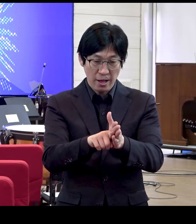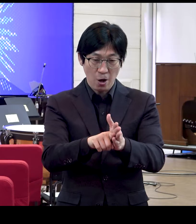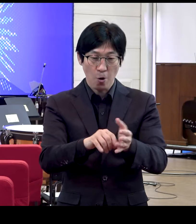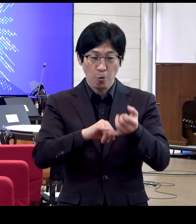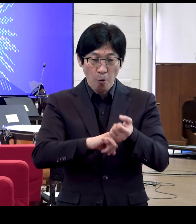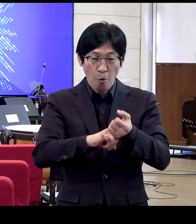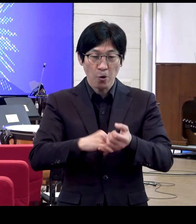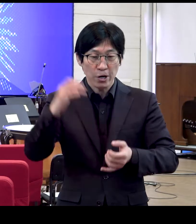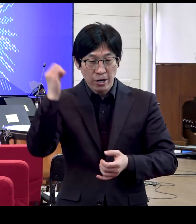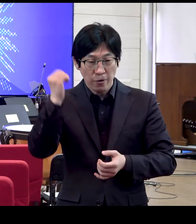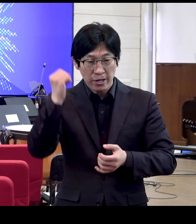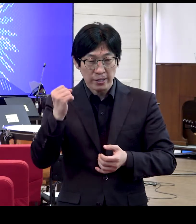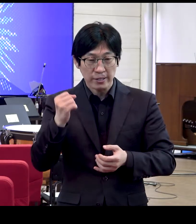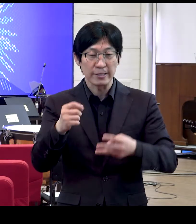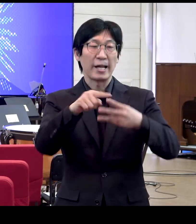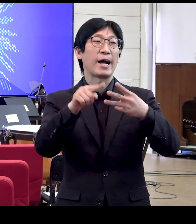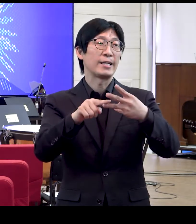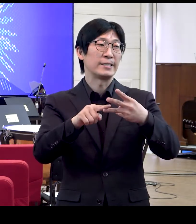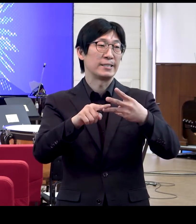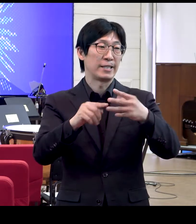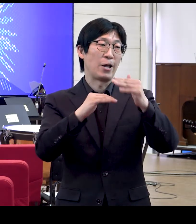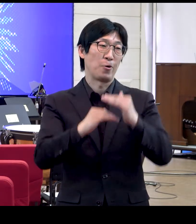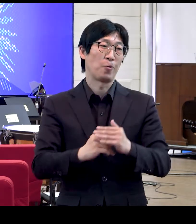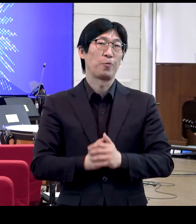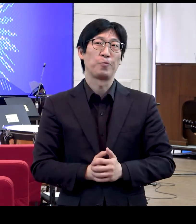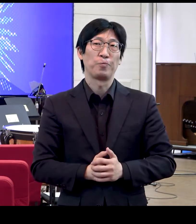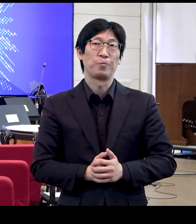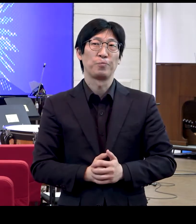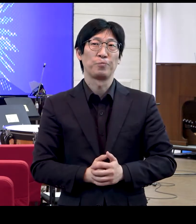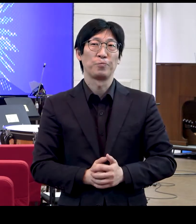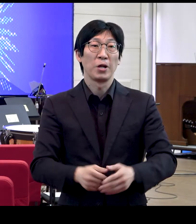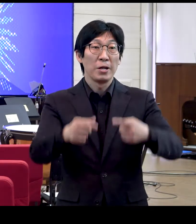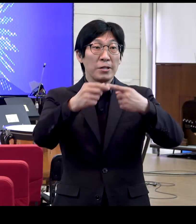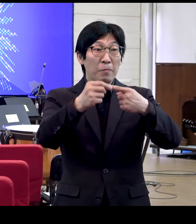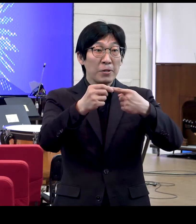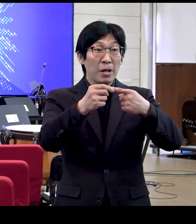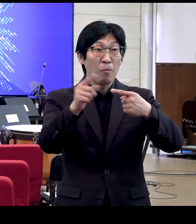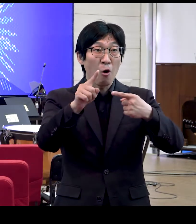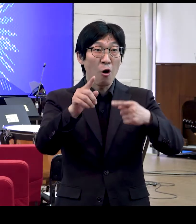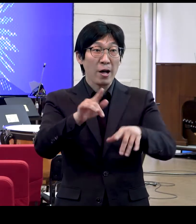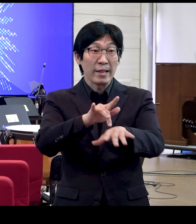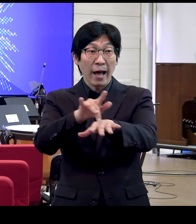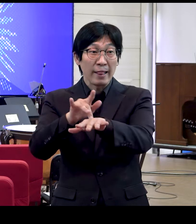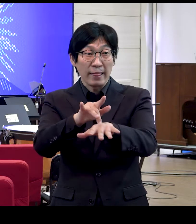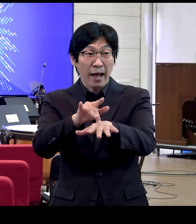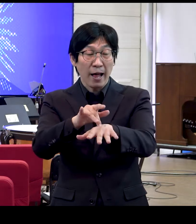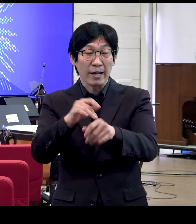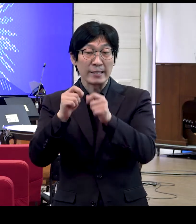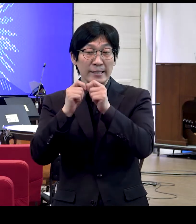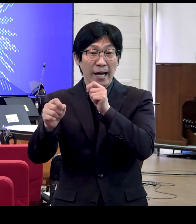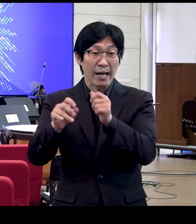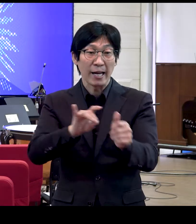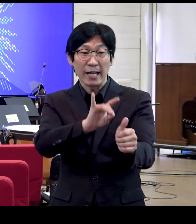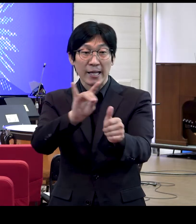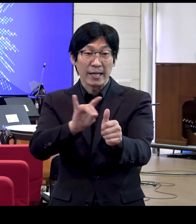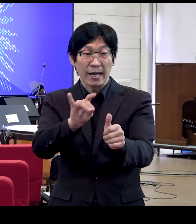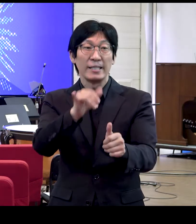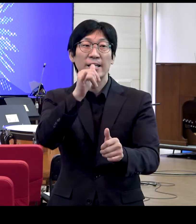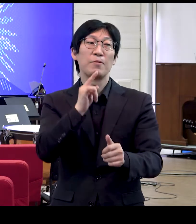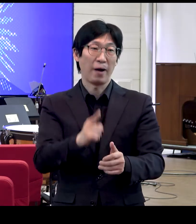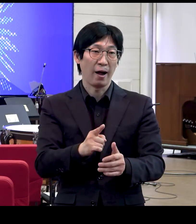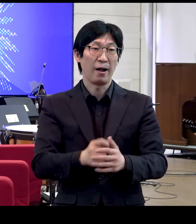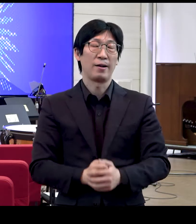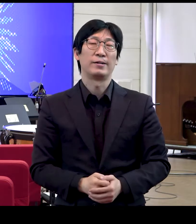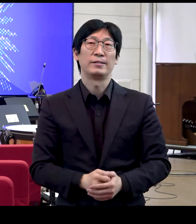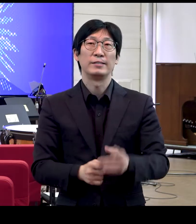가지예요. 첫 번째가 뭐냐? 바로 사탄의 간교함이라는 겁니다. 사탄의 간교함. 우리